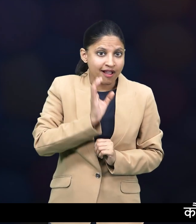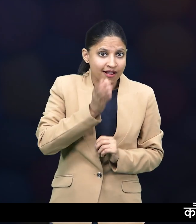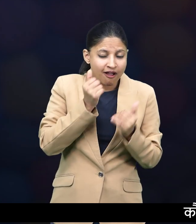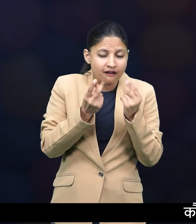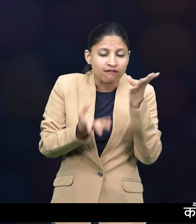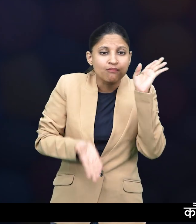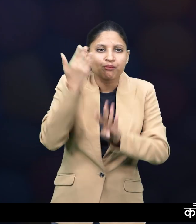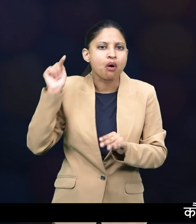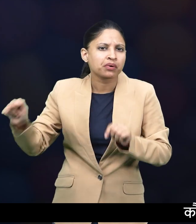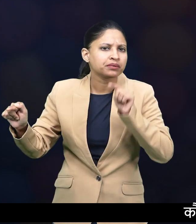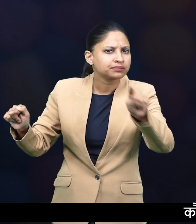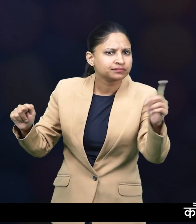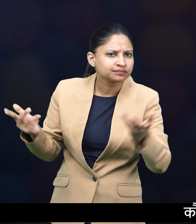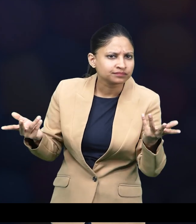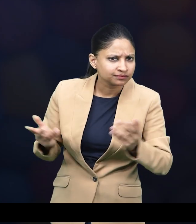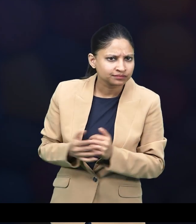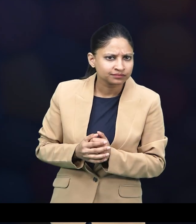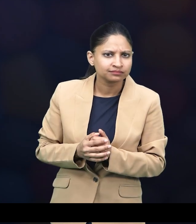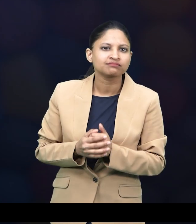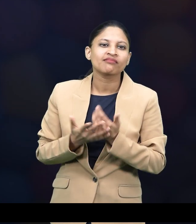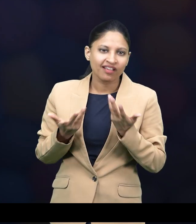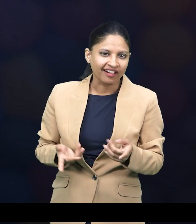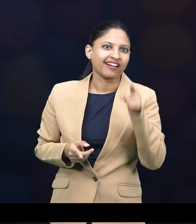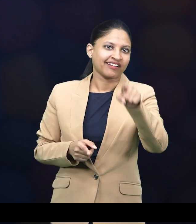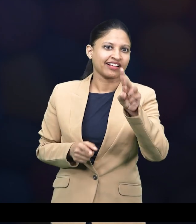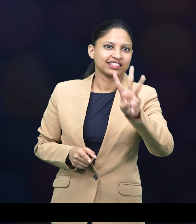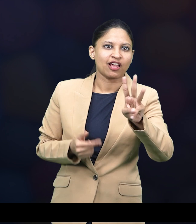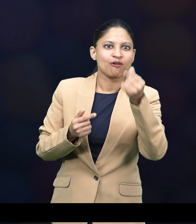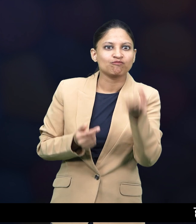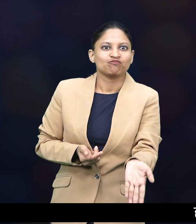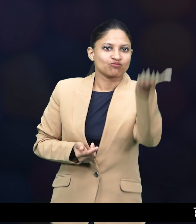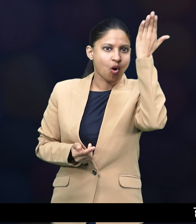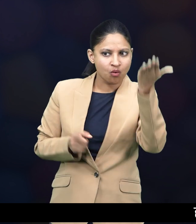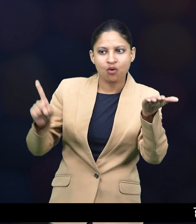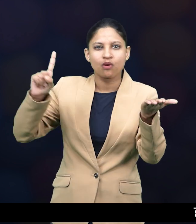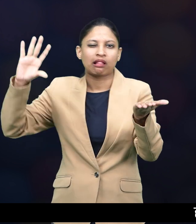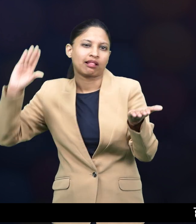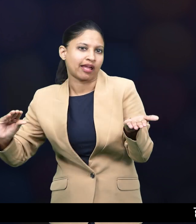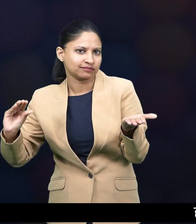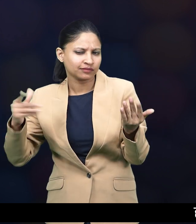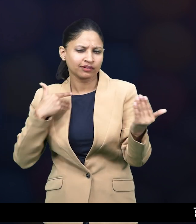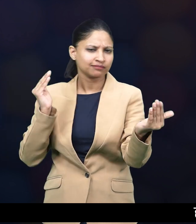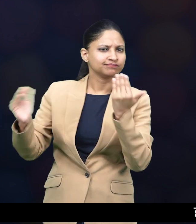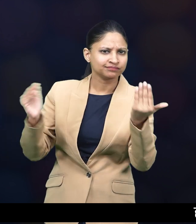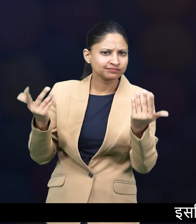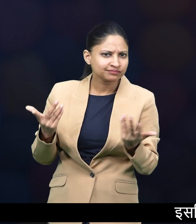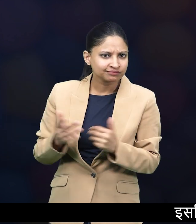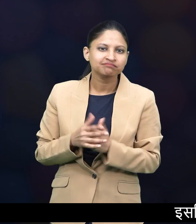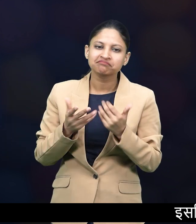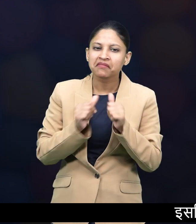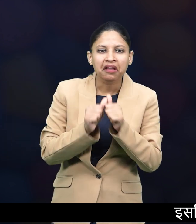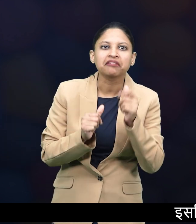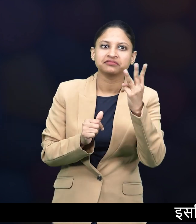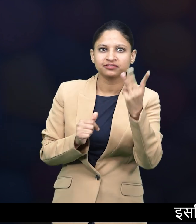कौन सा हिस्सा अधिक है? 3 हिस्से या 1 हिस्सा? हाँ, 3 हिस्से अधिक है।